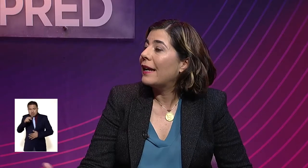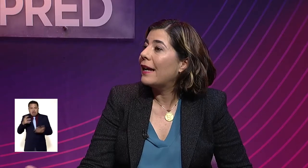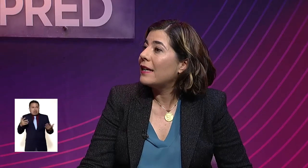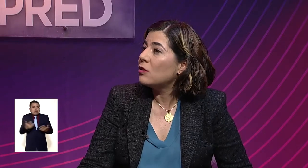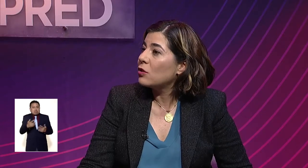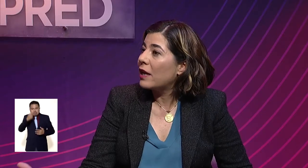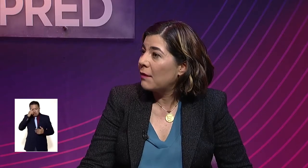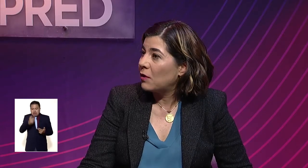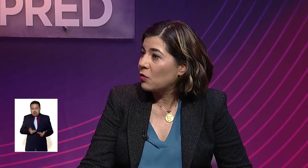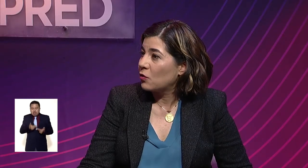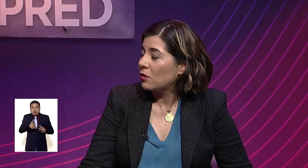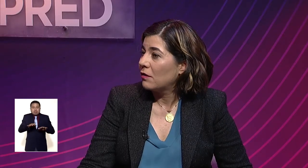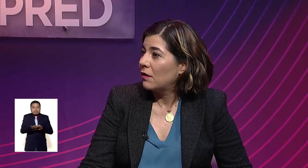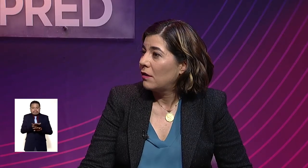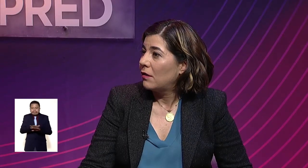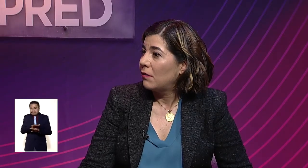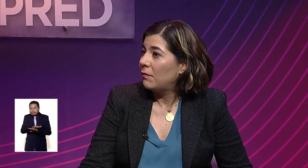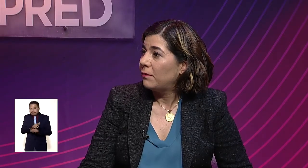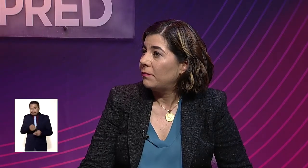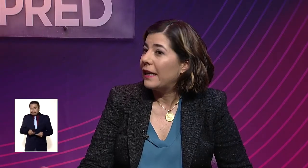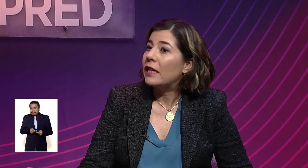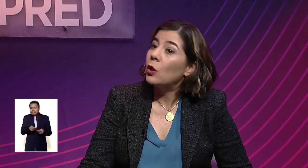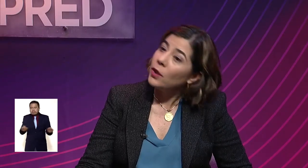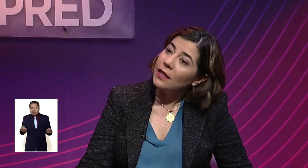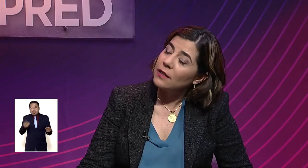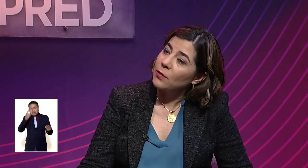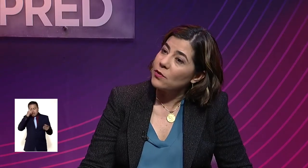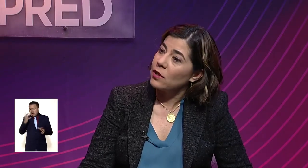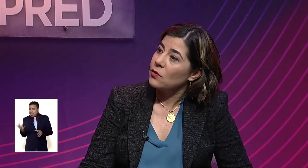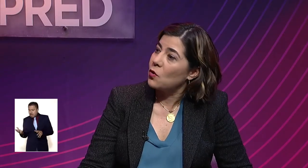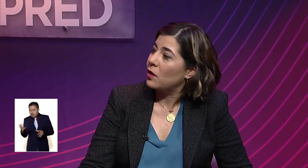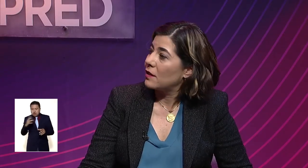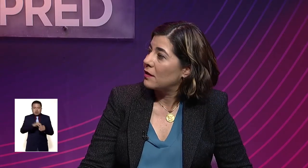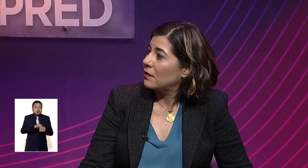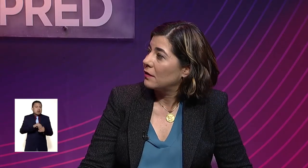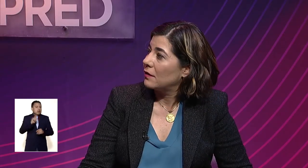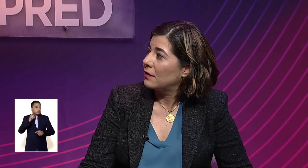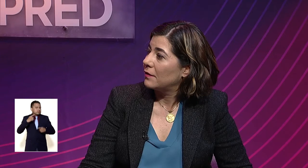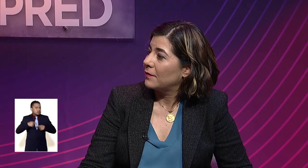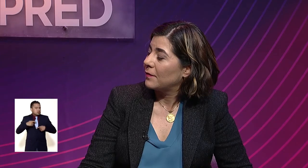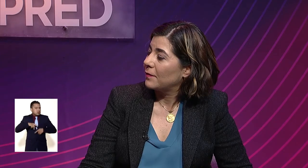generar estos cambios, para incluir a las personas sordas?